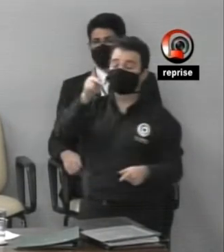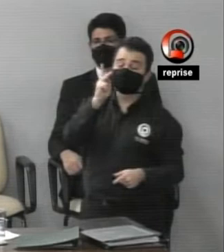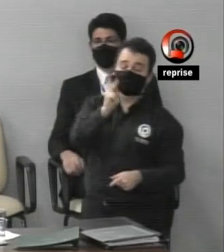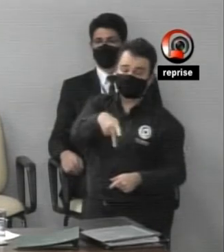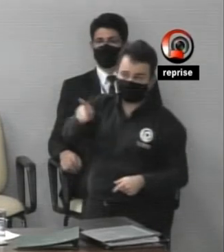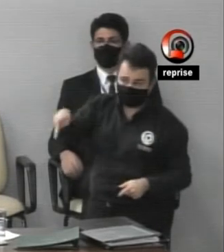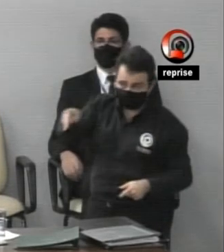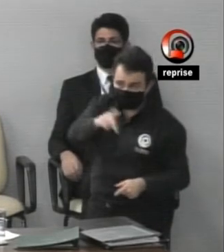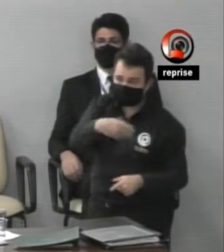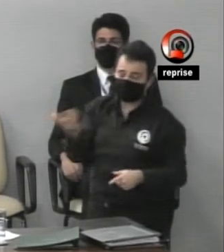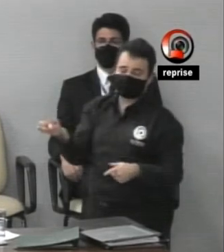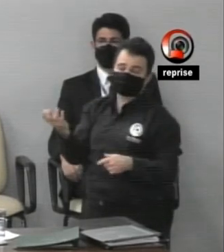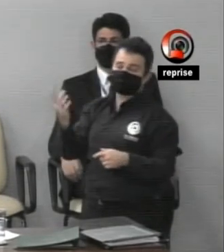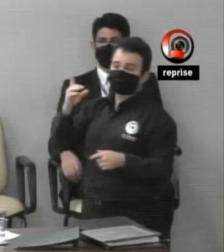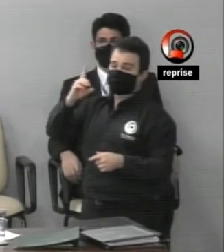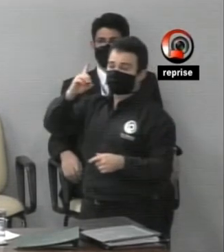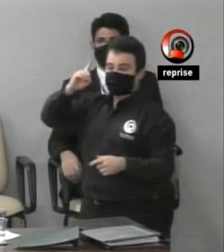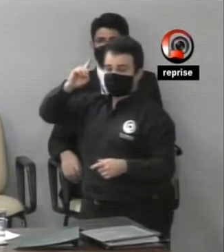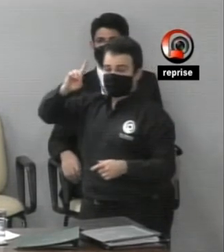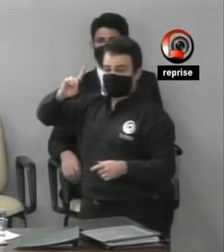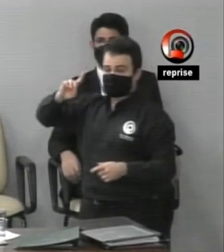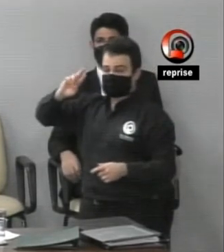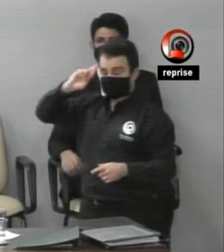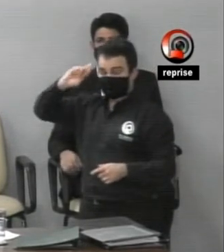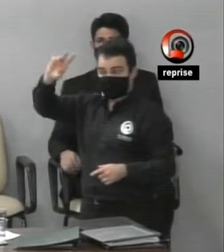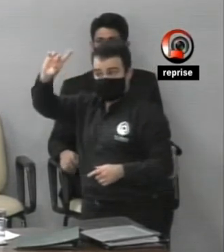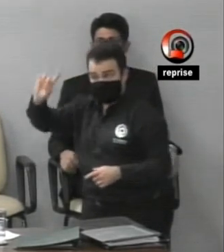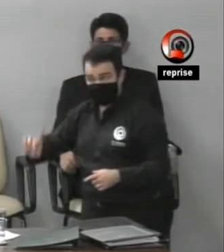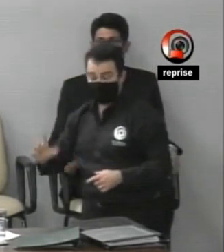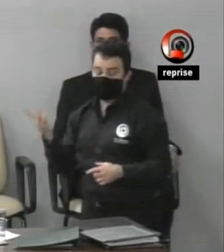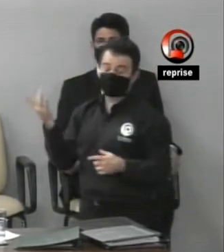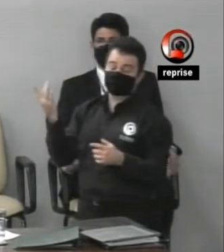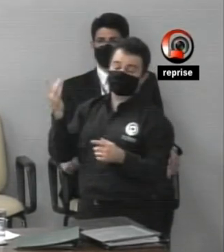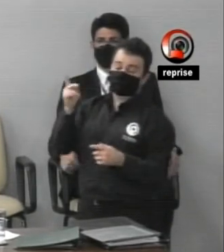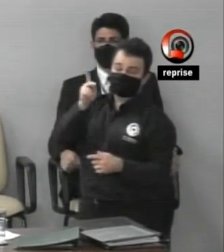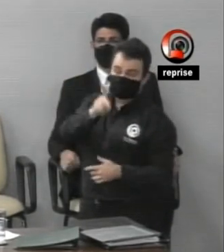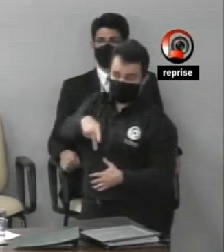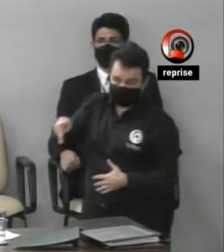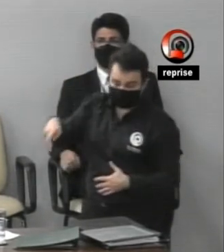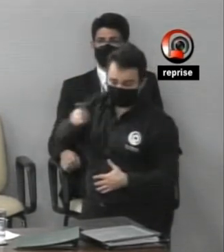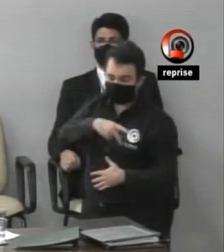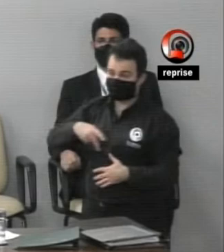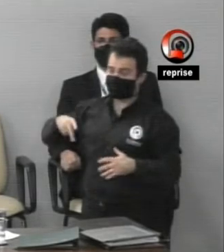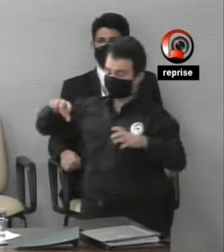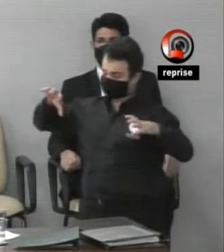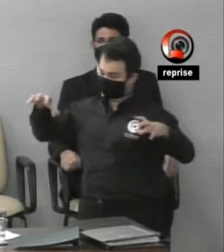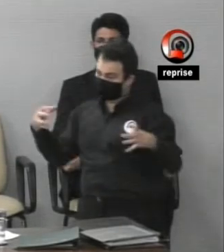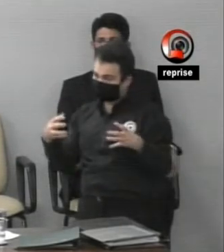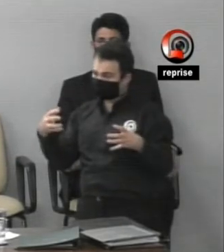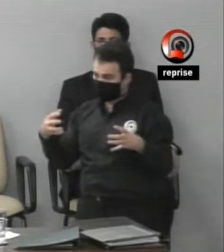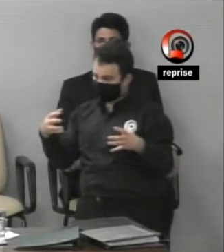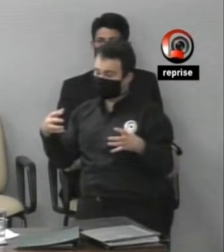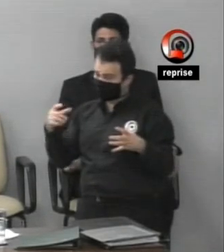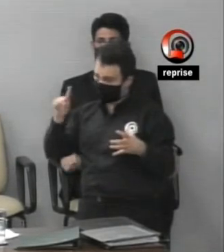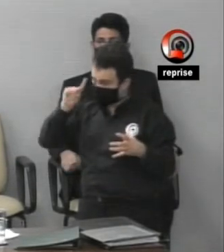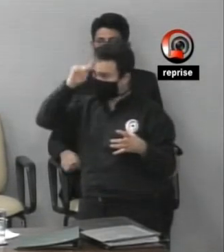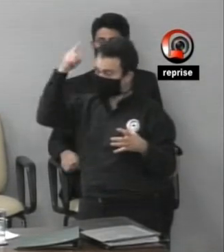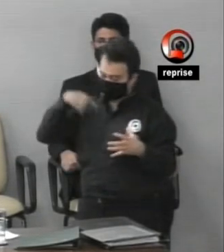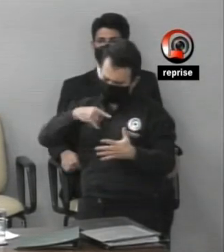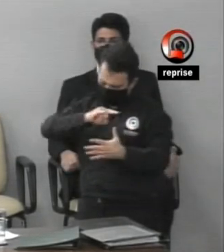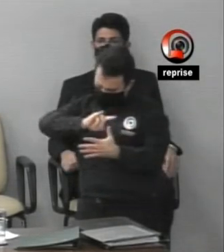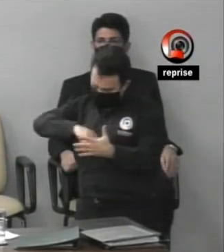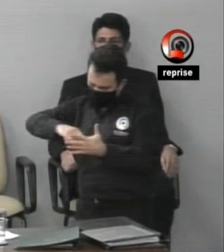envolve diretores, envolve coordenadores pedagógicos e professores. Então, esse percentual foi homologado pelo